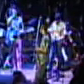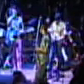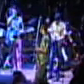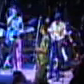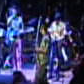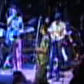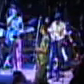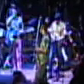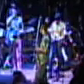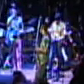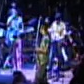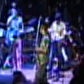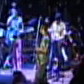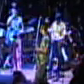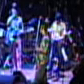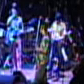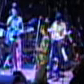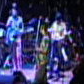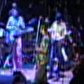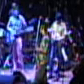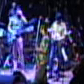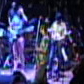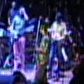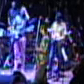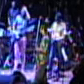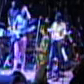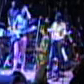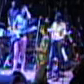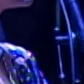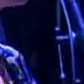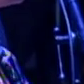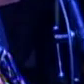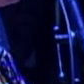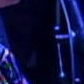En el puerto no todo es belleza.